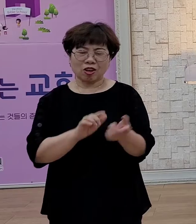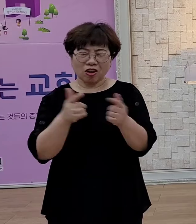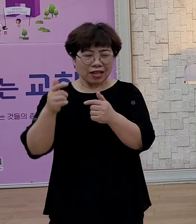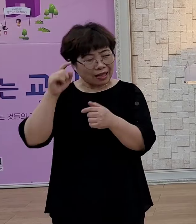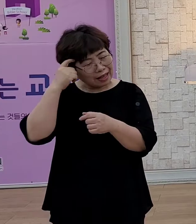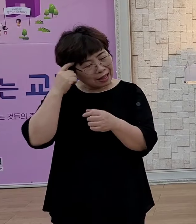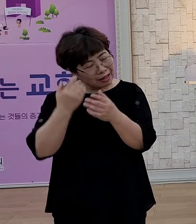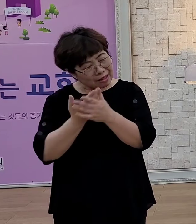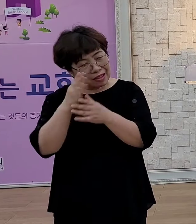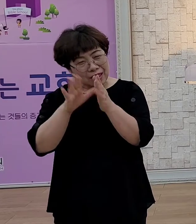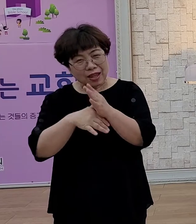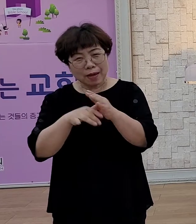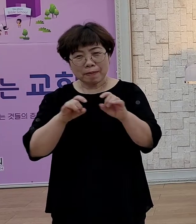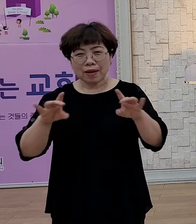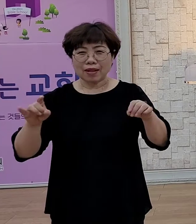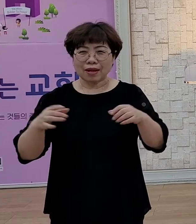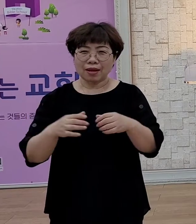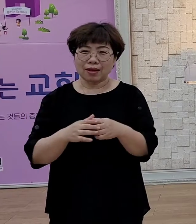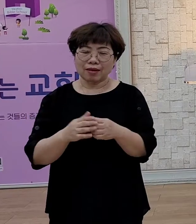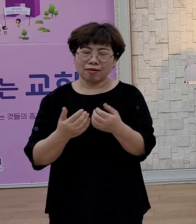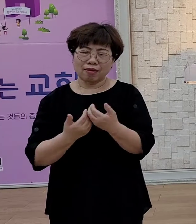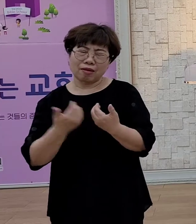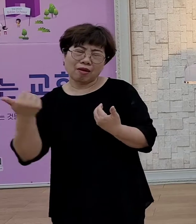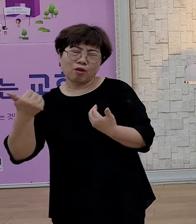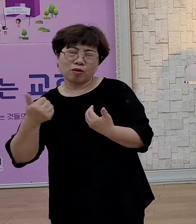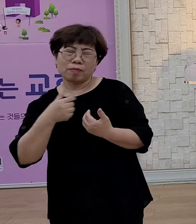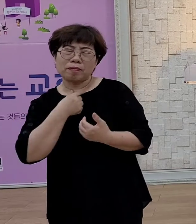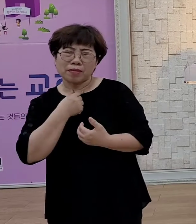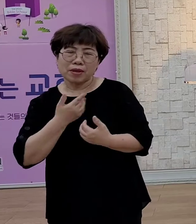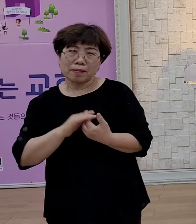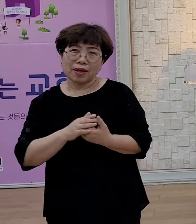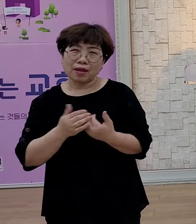때마다 인내하고 참고.